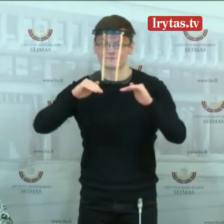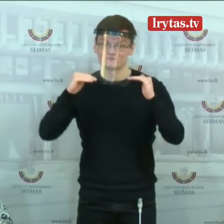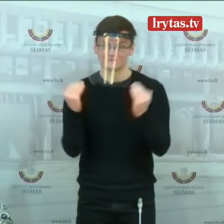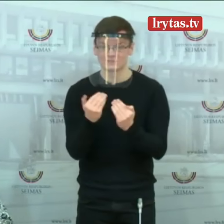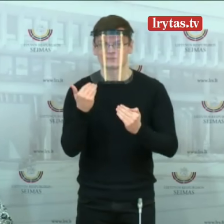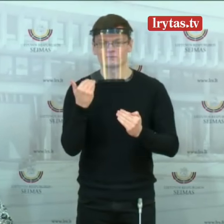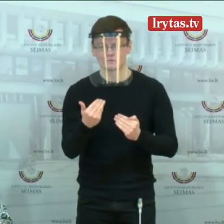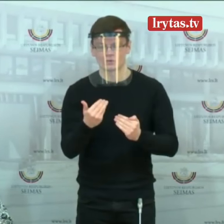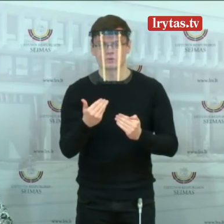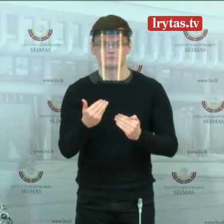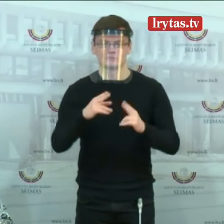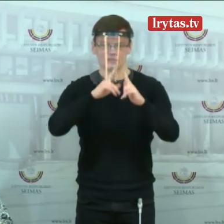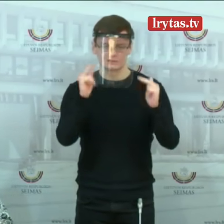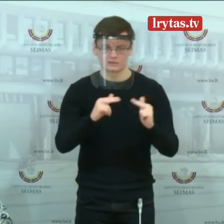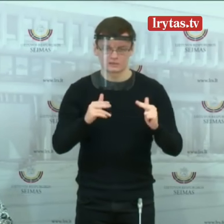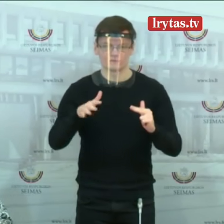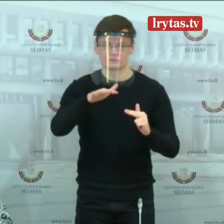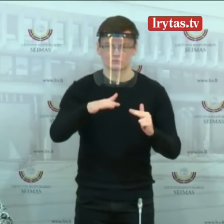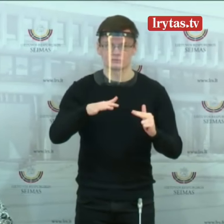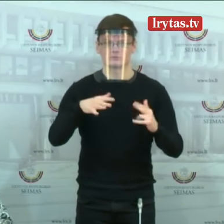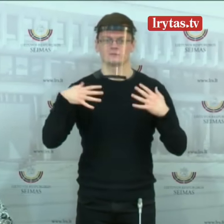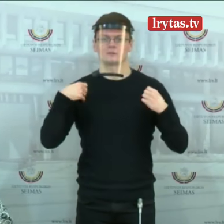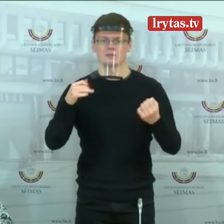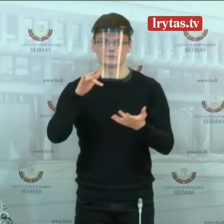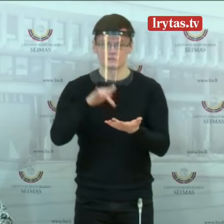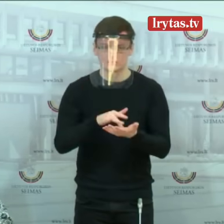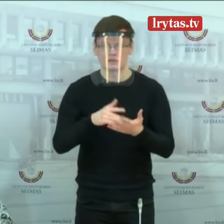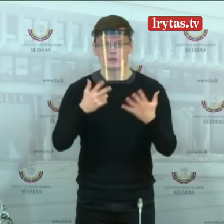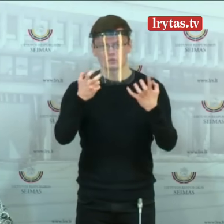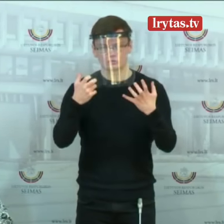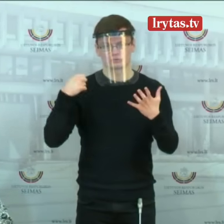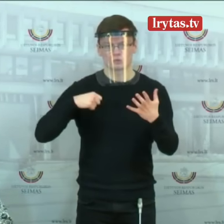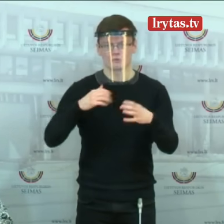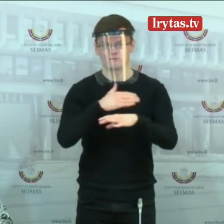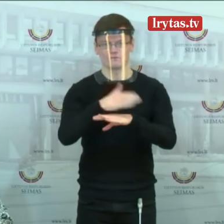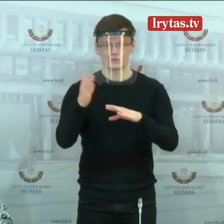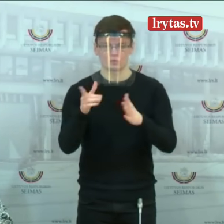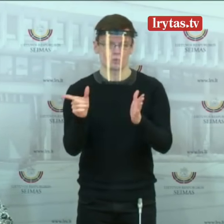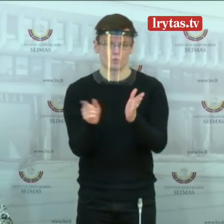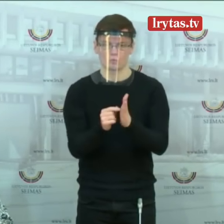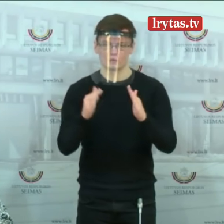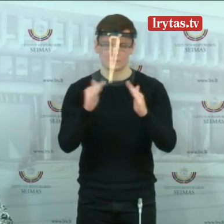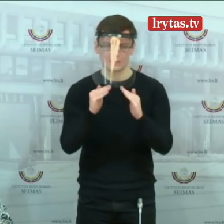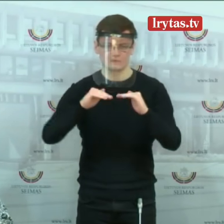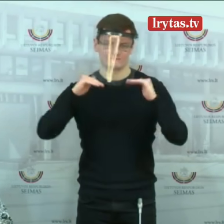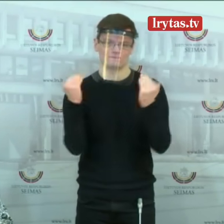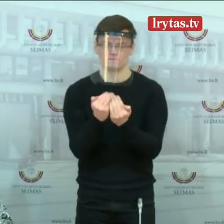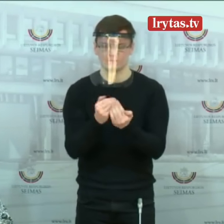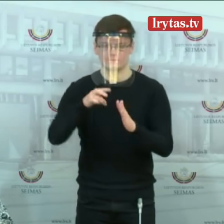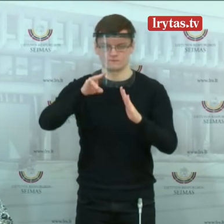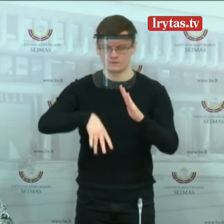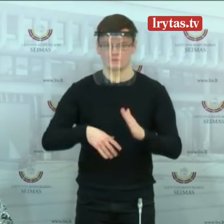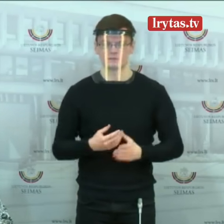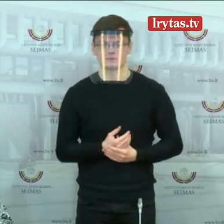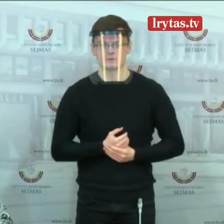yra virš 600 žmonių, kurie turi šiuo metu laikytis izoliavimo sąlygų ir taisyklių.